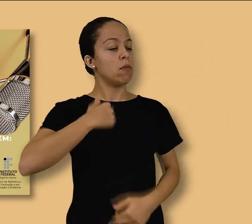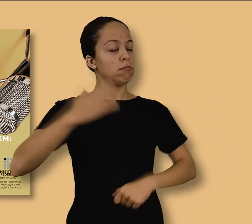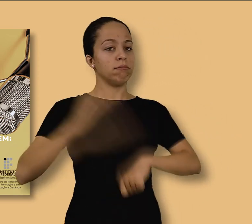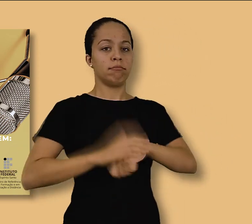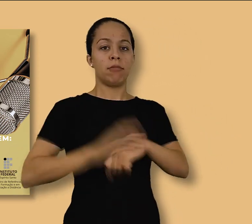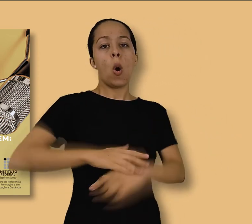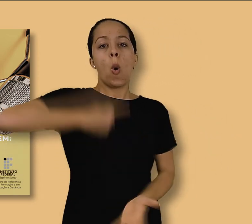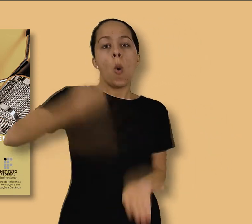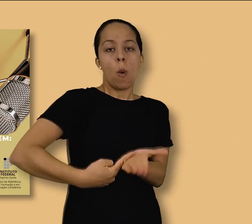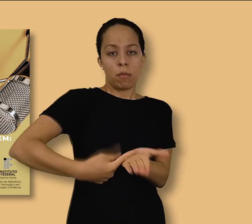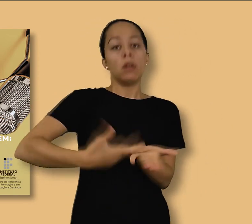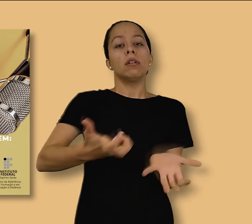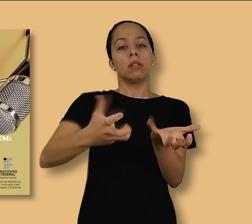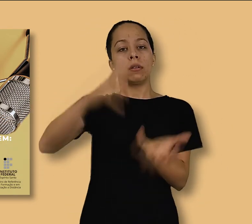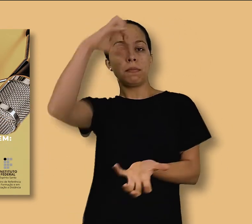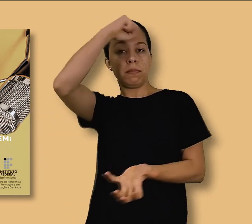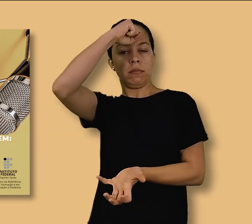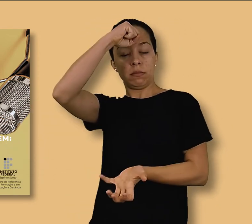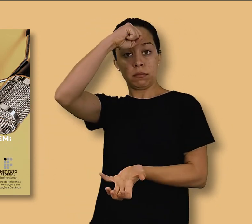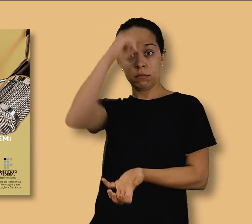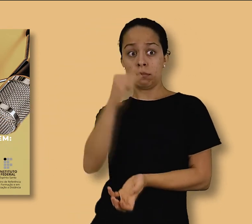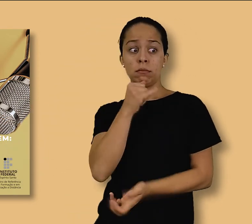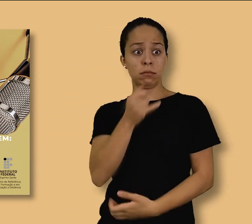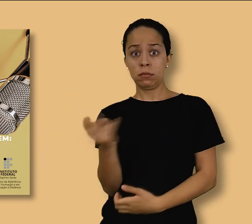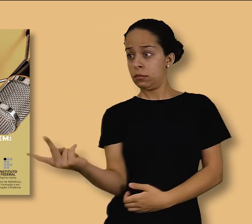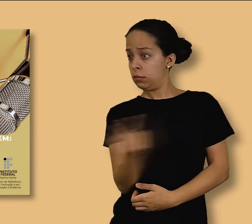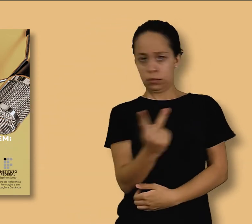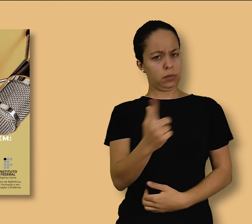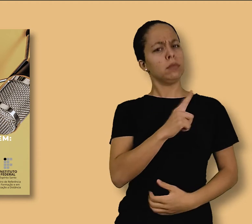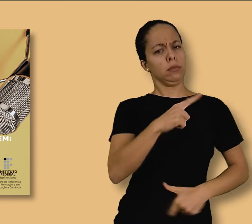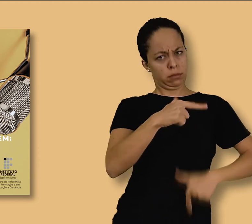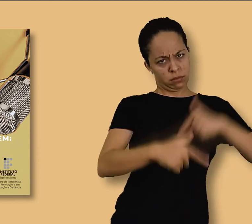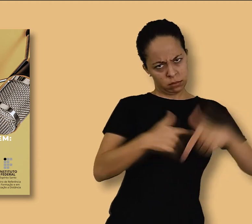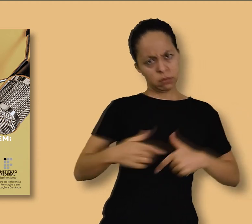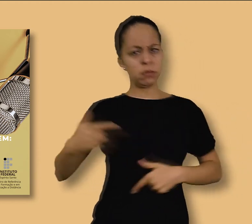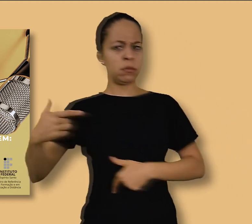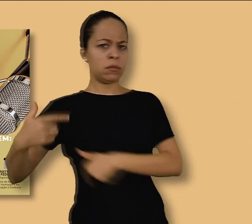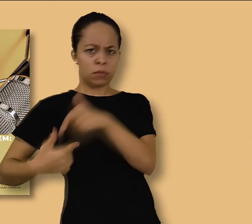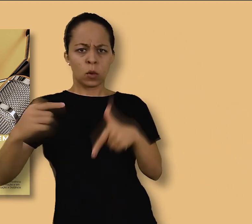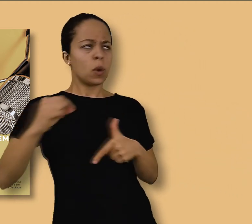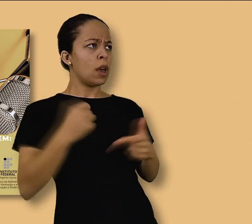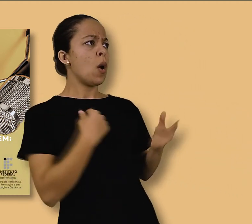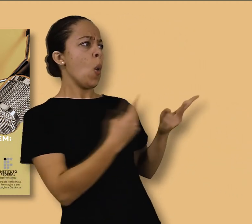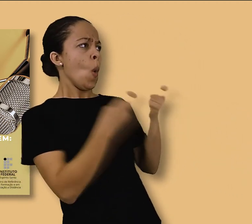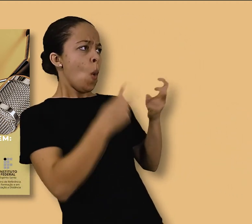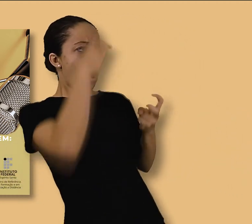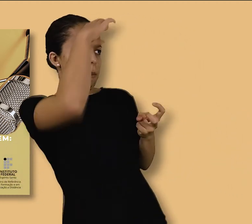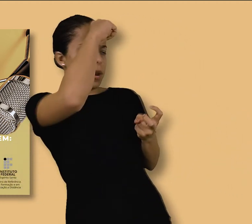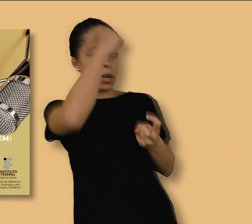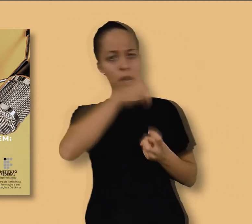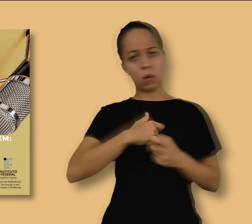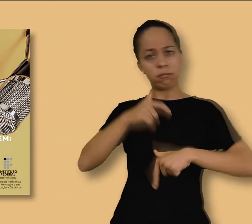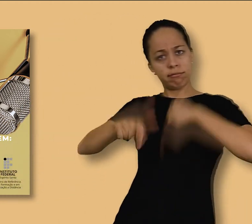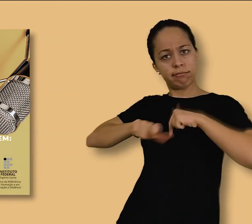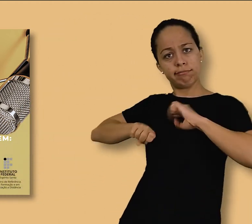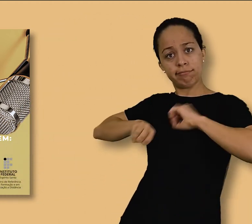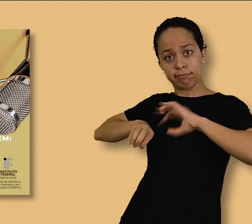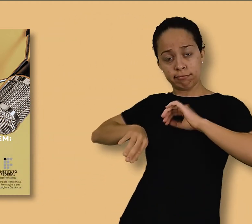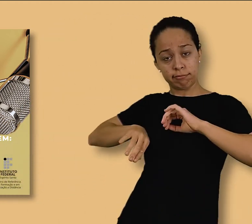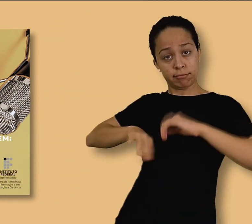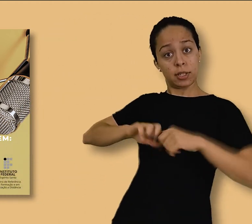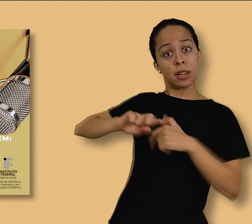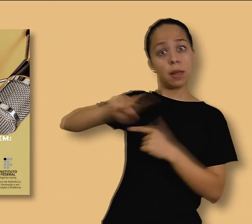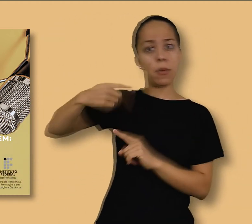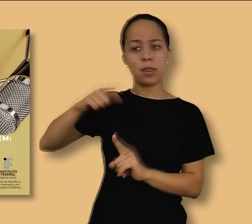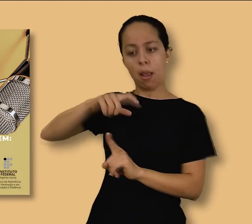né no sentido que ambos atuam É ativamente nesse processo impacto nos resultados dele